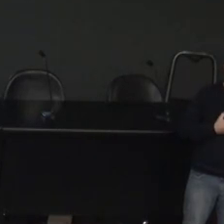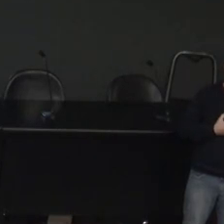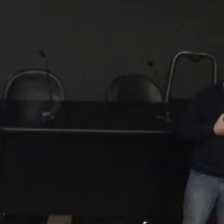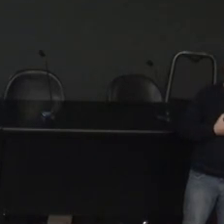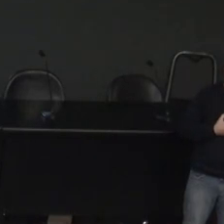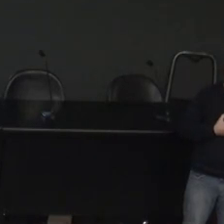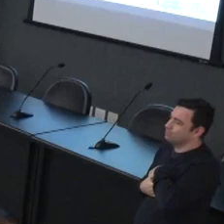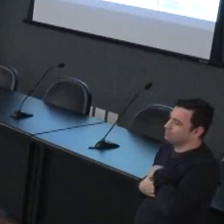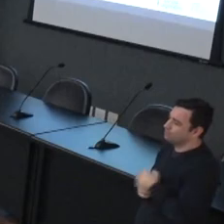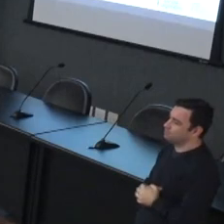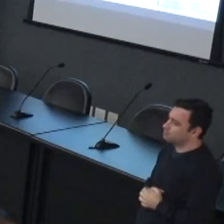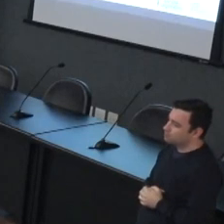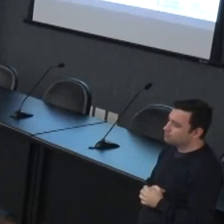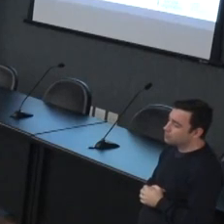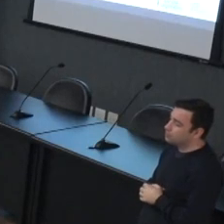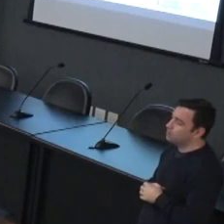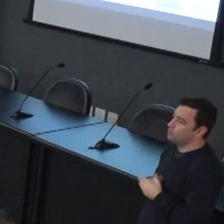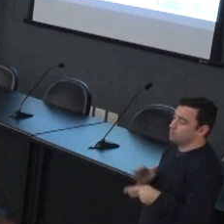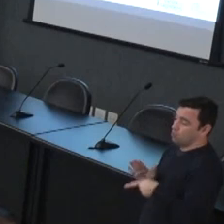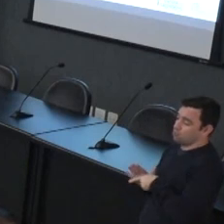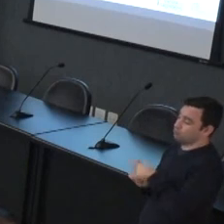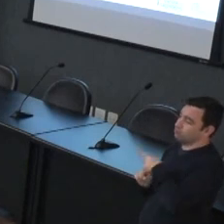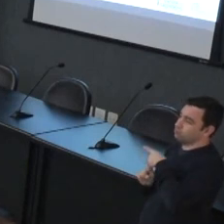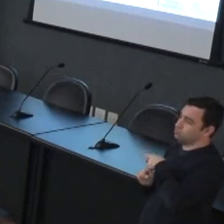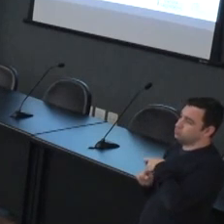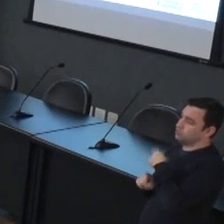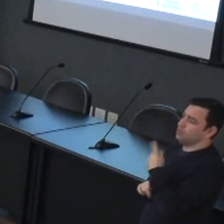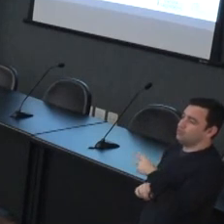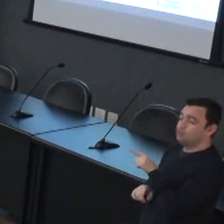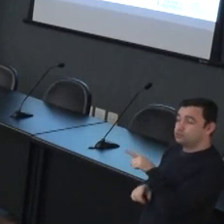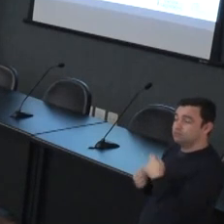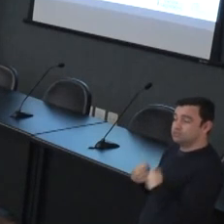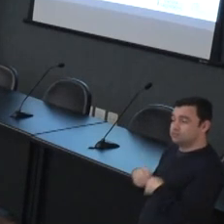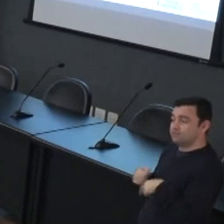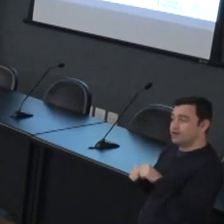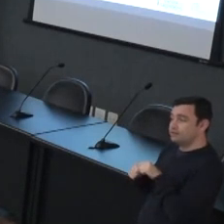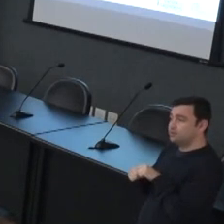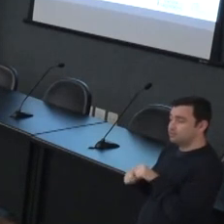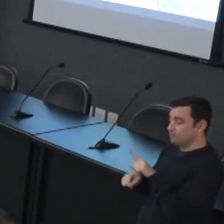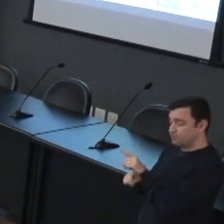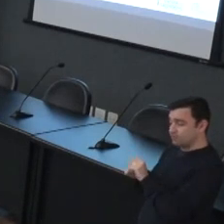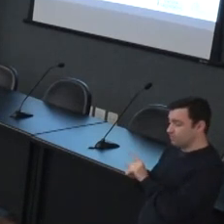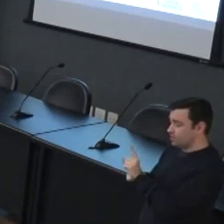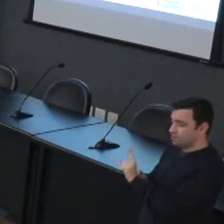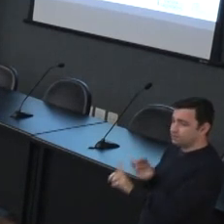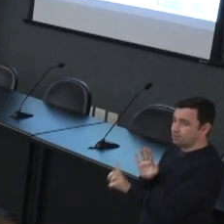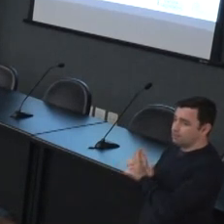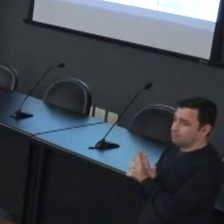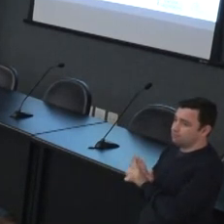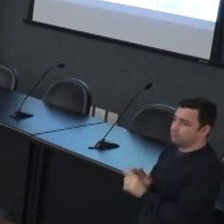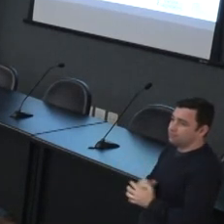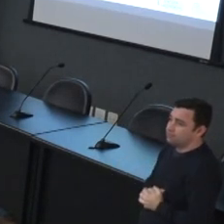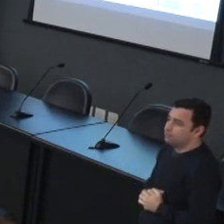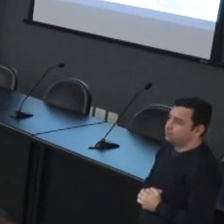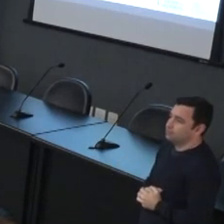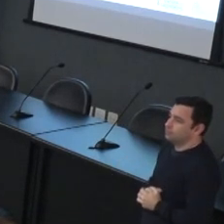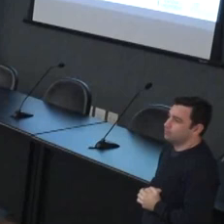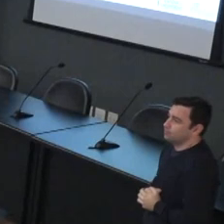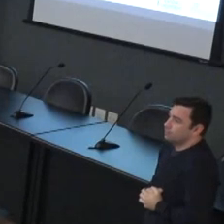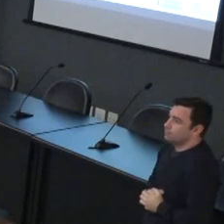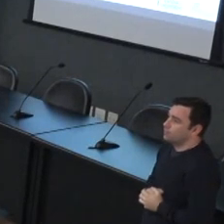né para tipificação eu tenho que dizer ó você tinha que fazer e não fez tá aqui na lei ó que você tinha que fazer tá aqui na tua